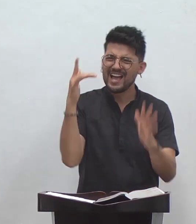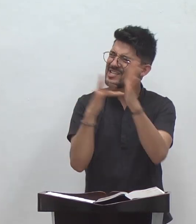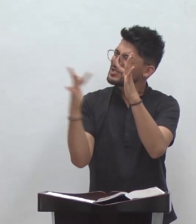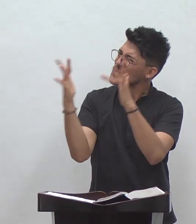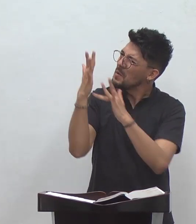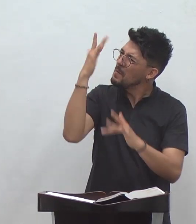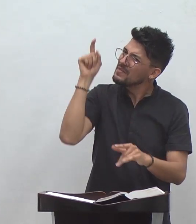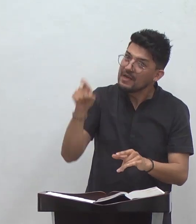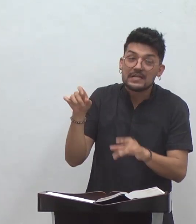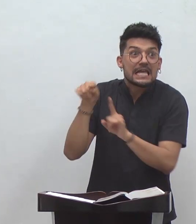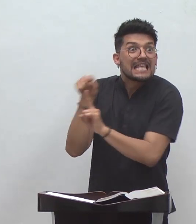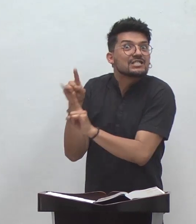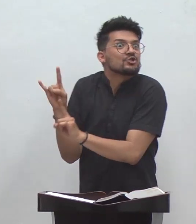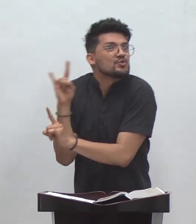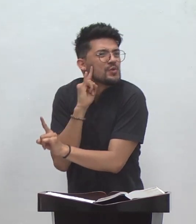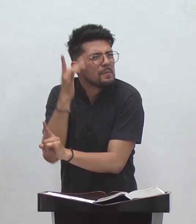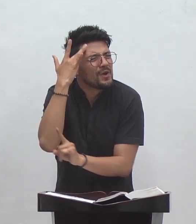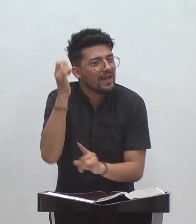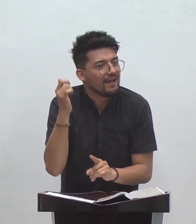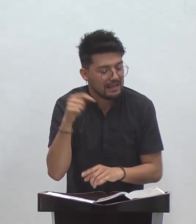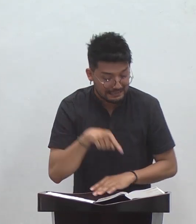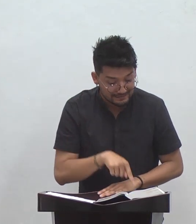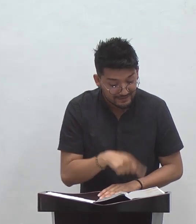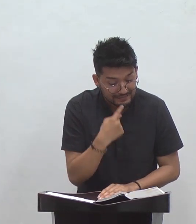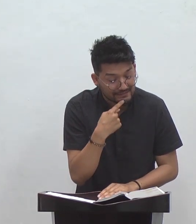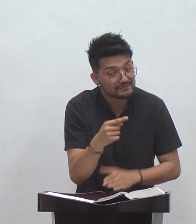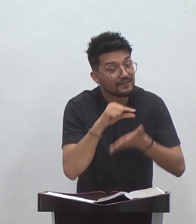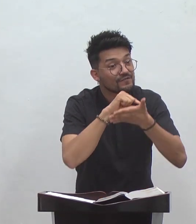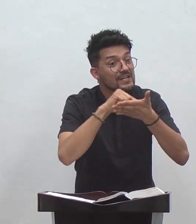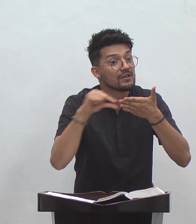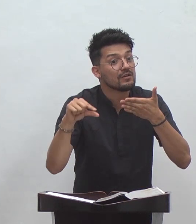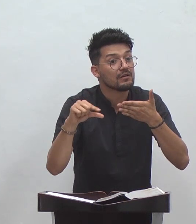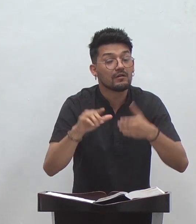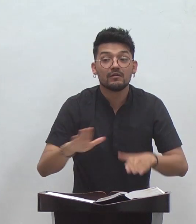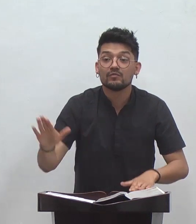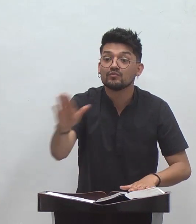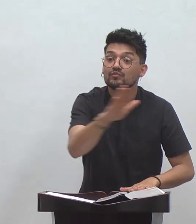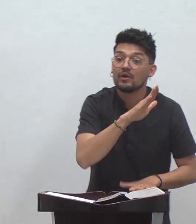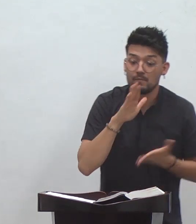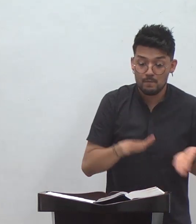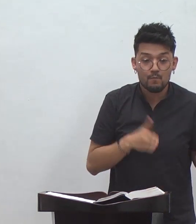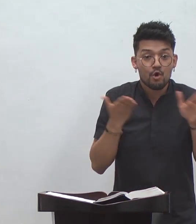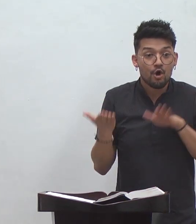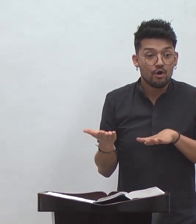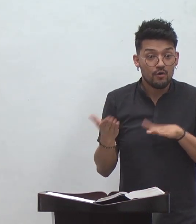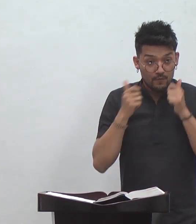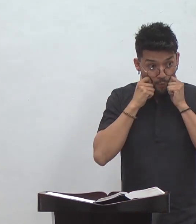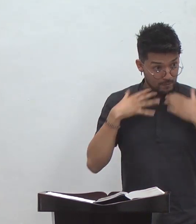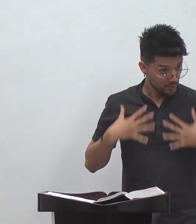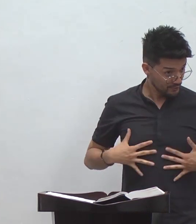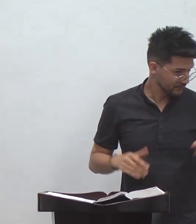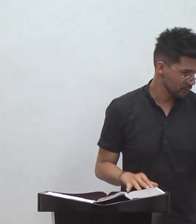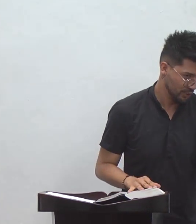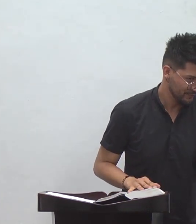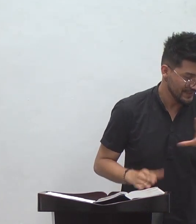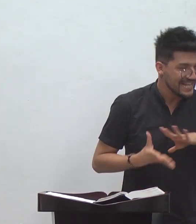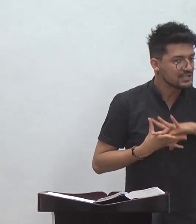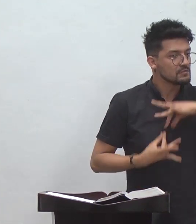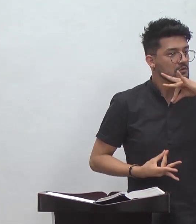Claro, comprendemos que es importante escuchar las palabras de Jesús, porque este versículo nos hace ver que aquellos que están